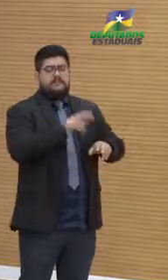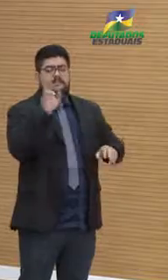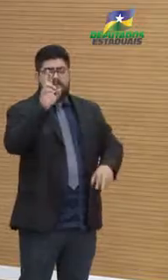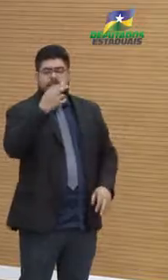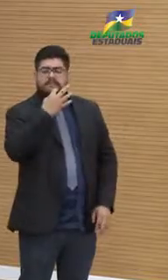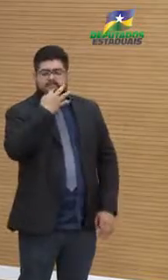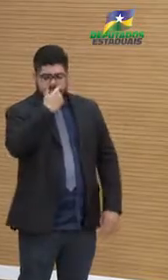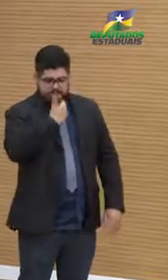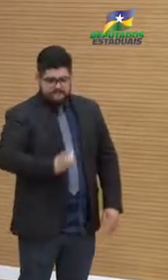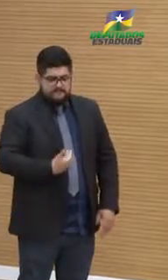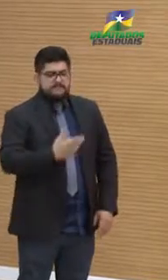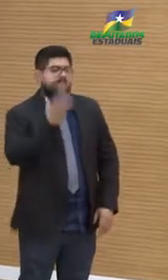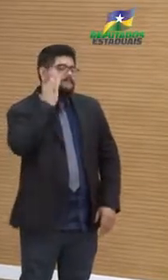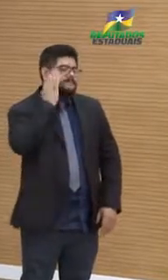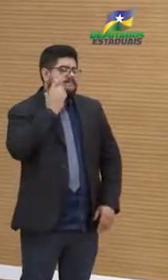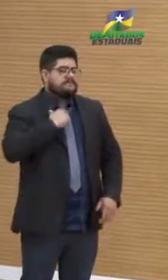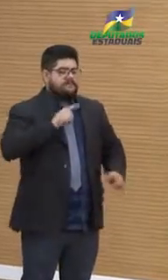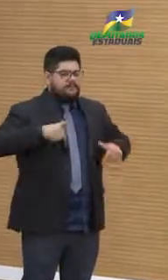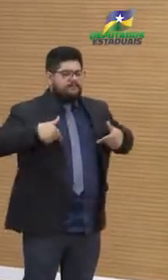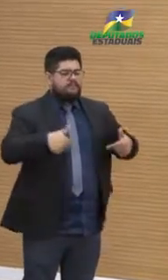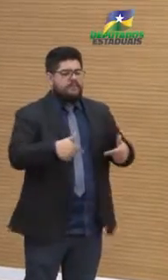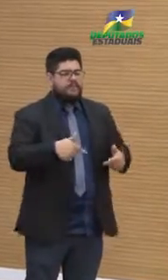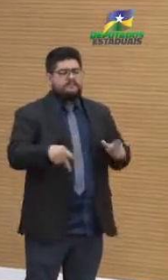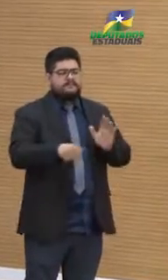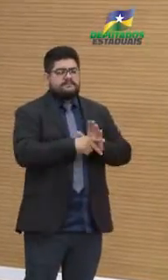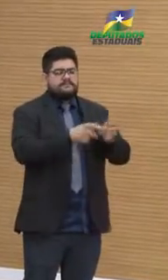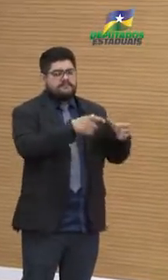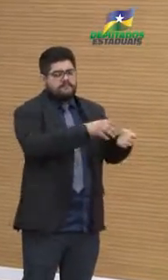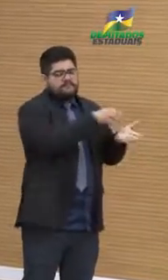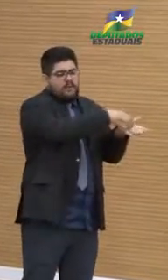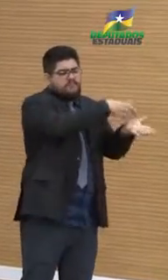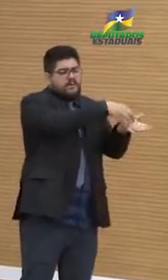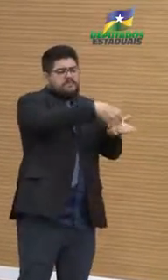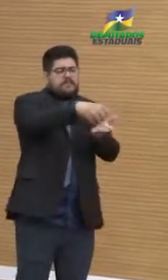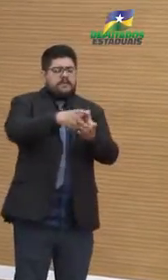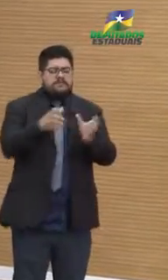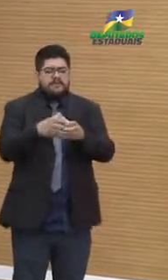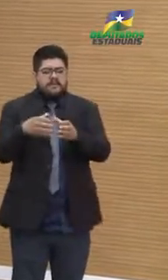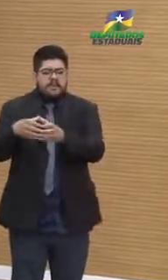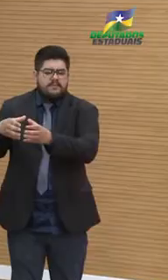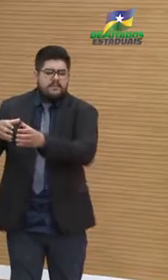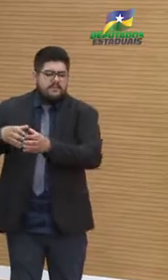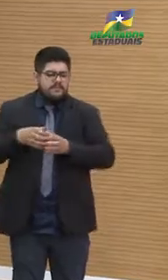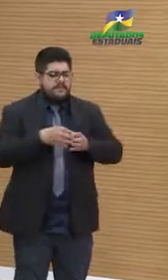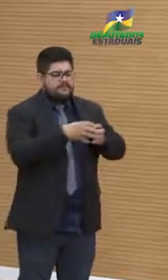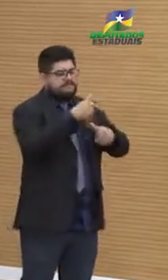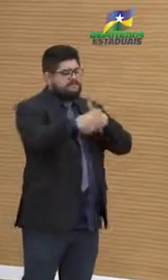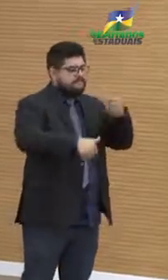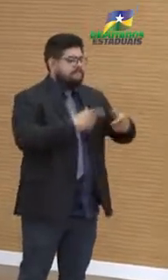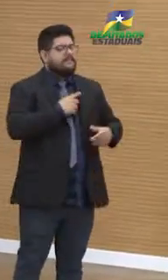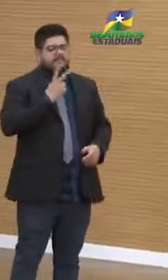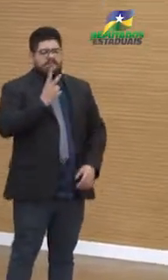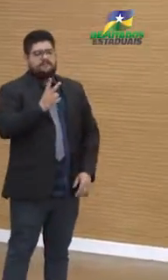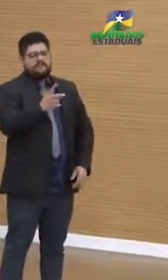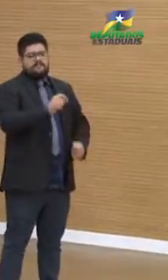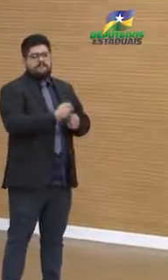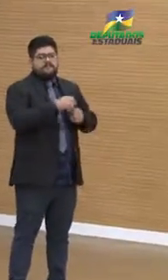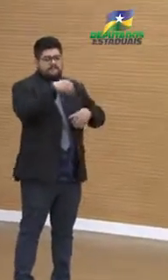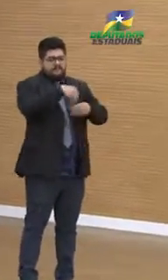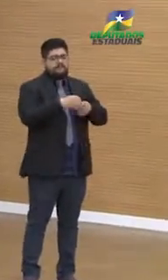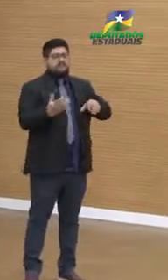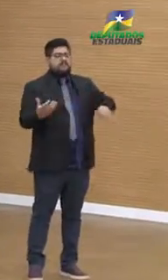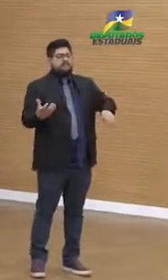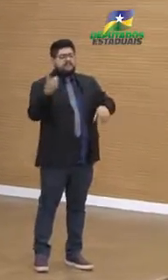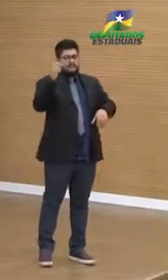me conhece, sabe que a gente luta, sem sombra de dúvidas, por categorias, pelo que nós achamos que é razoável, justo, e é isso que a gente vai continuar a fazer na Câmara